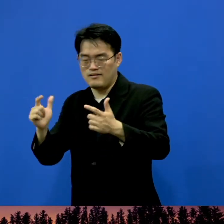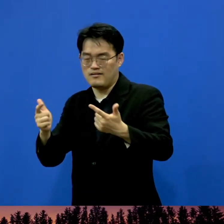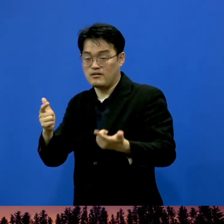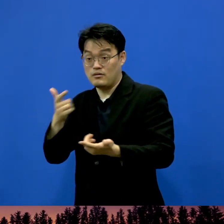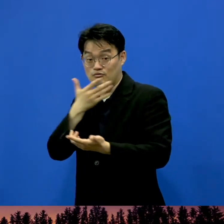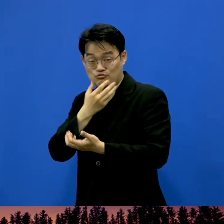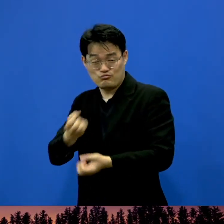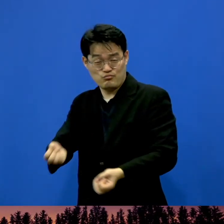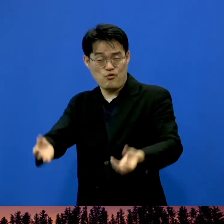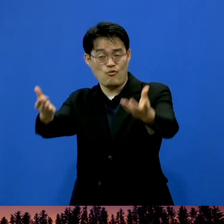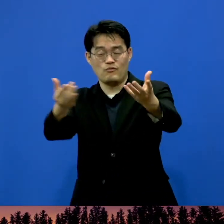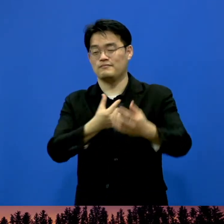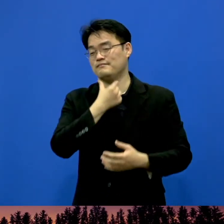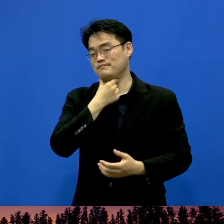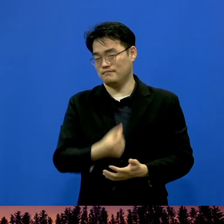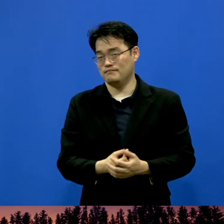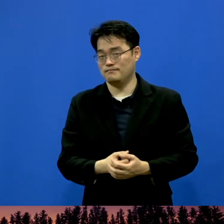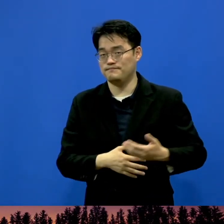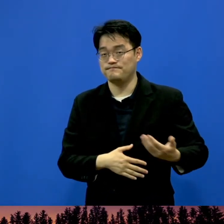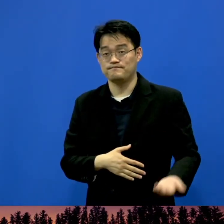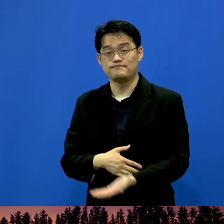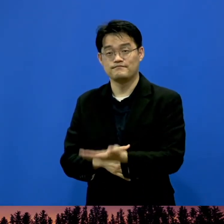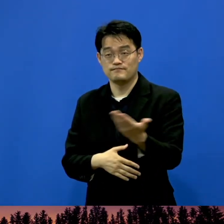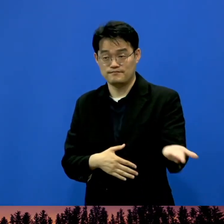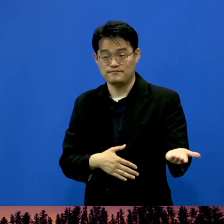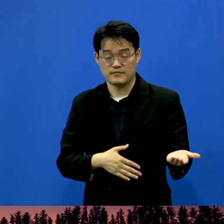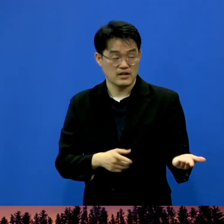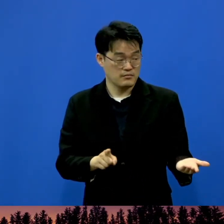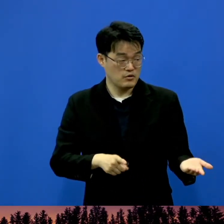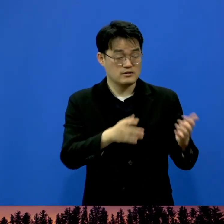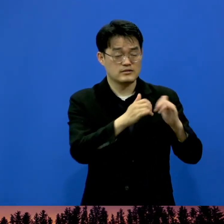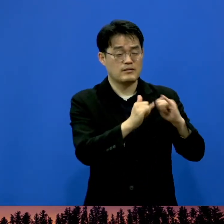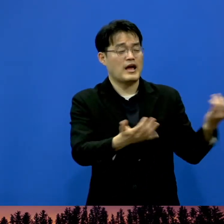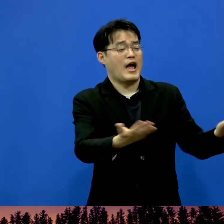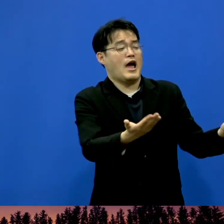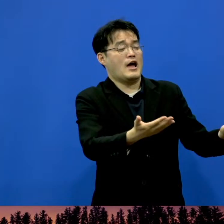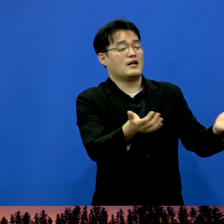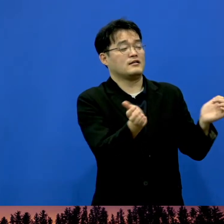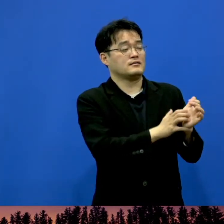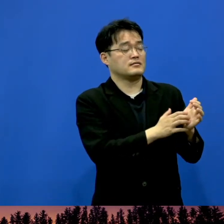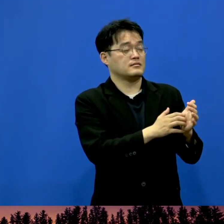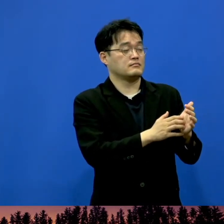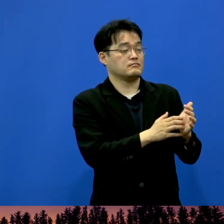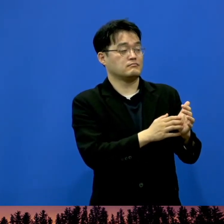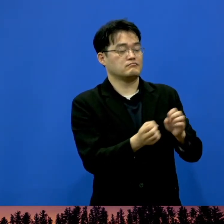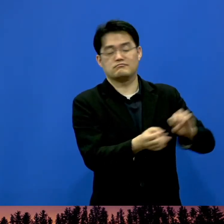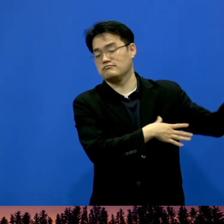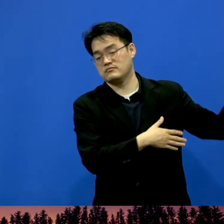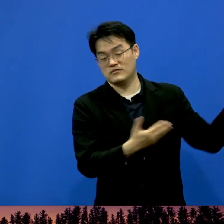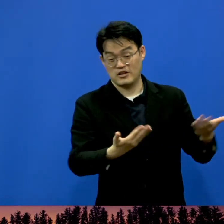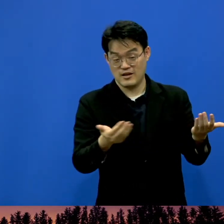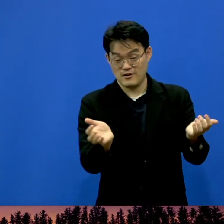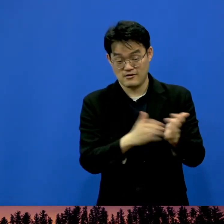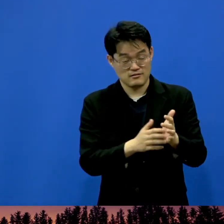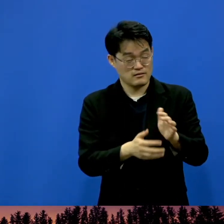보십시오. 어디에 쓰든지 사람들은 그냥 일만 시키고 폐기 처분되고 이런 경우가 많지만,